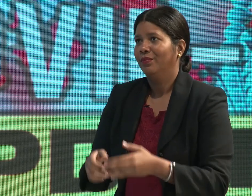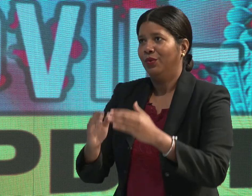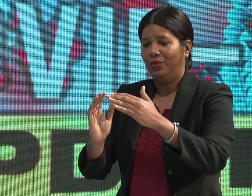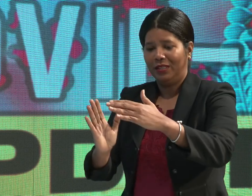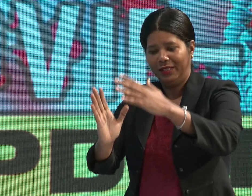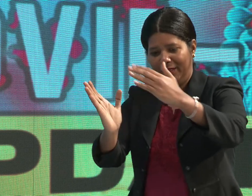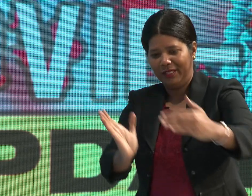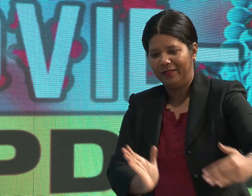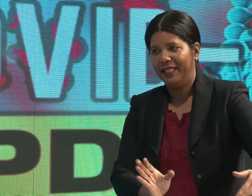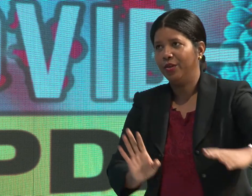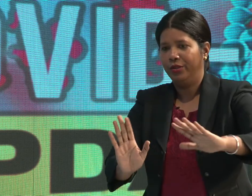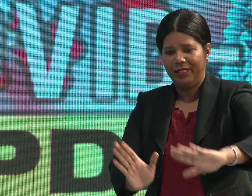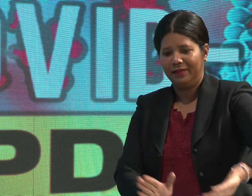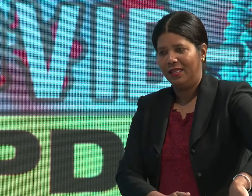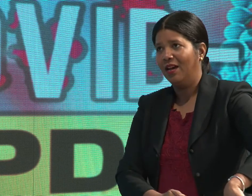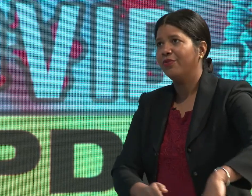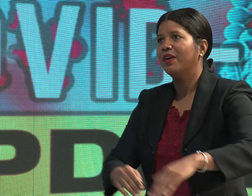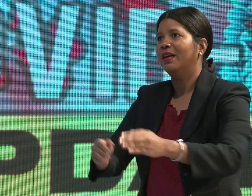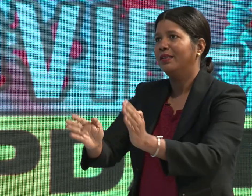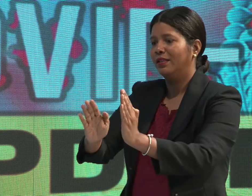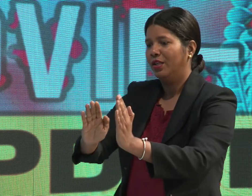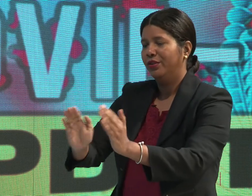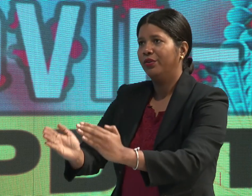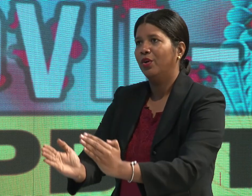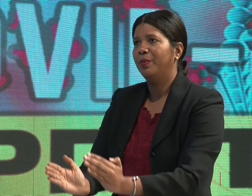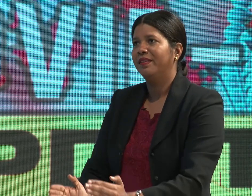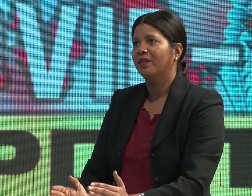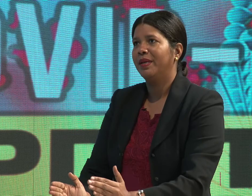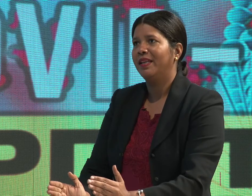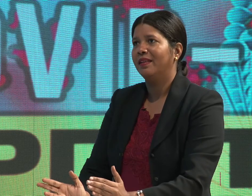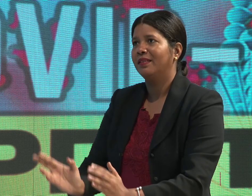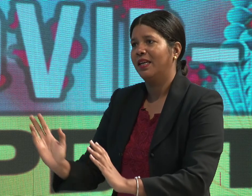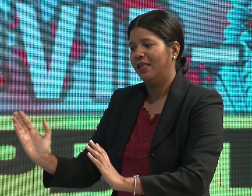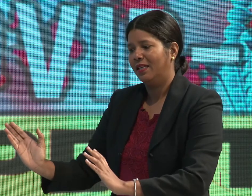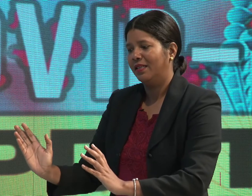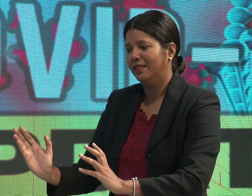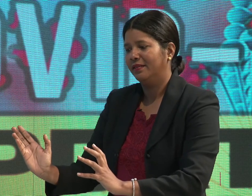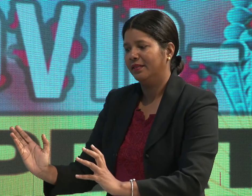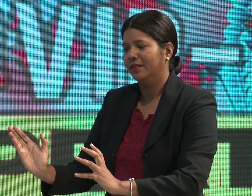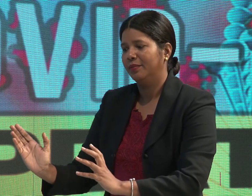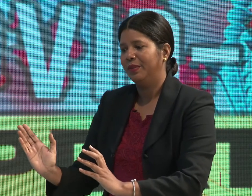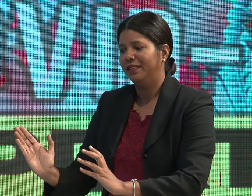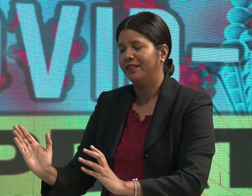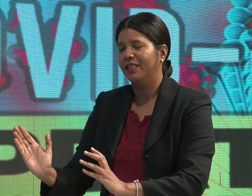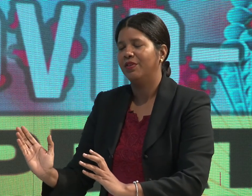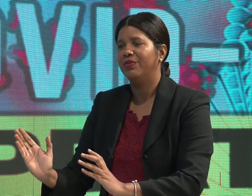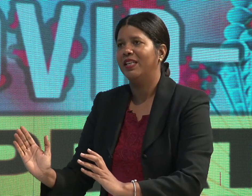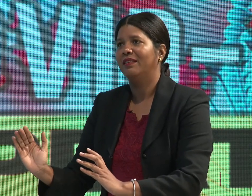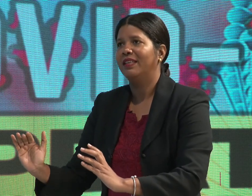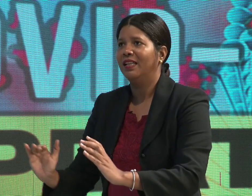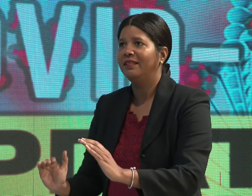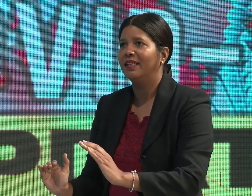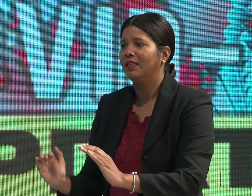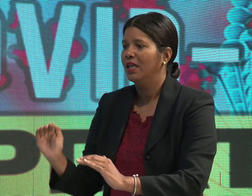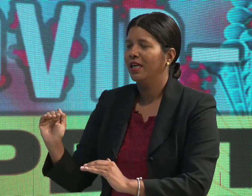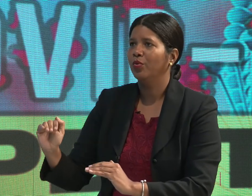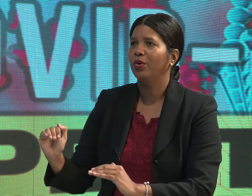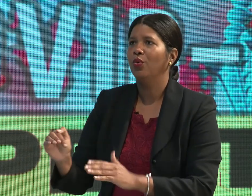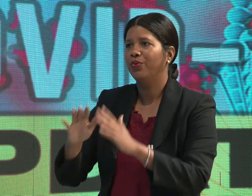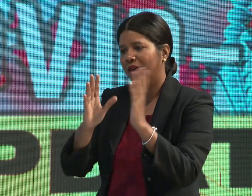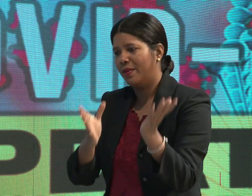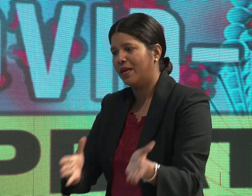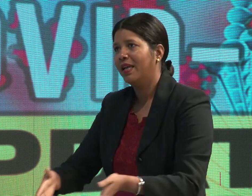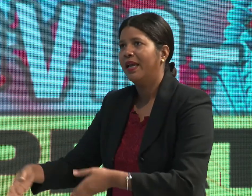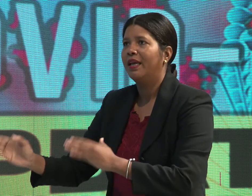worden. Ja. Dus dat gedeelte is regulier. Dat is dan afgehandeld. Nu zijn we bezig met extra. En dan is het ministerie van Financiën aan zet. Het